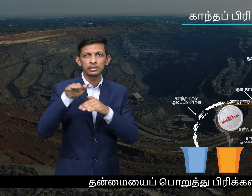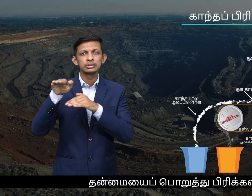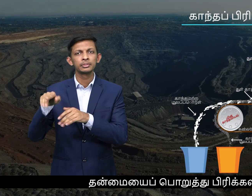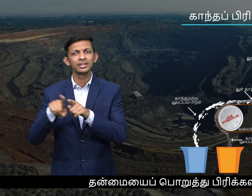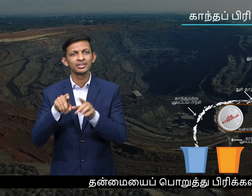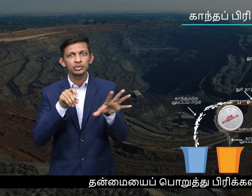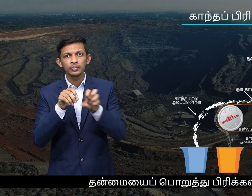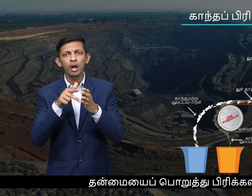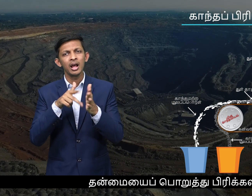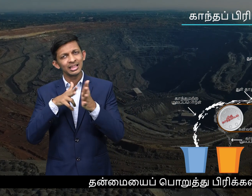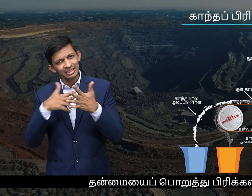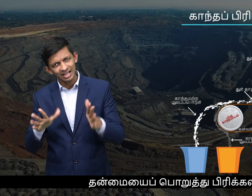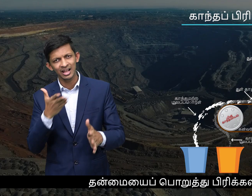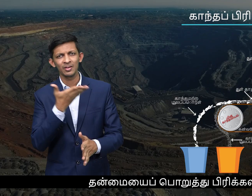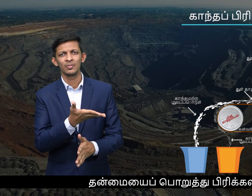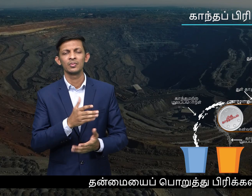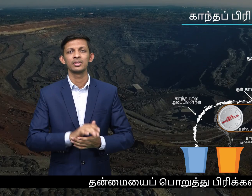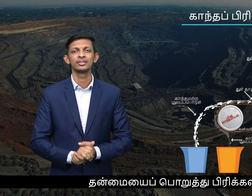பிரிக்கலாம்.